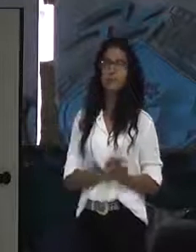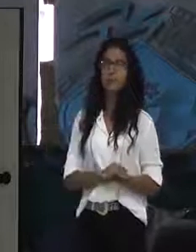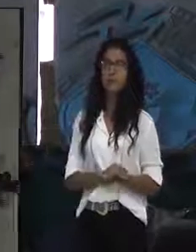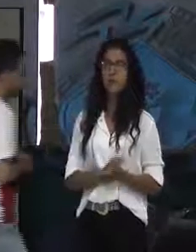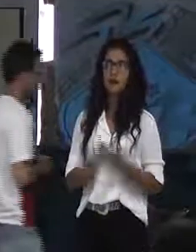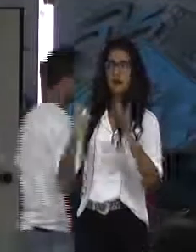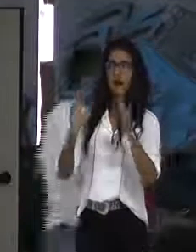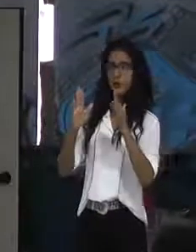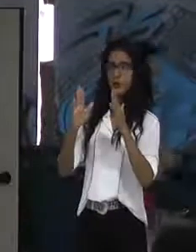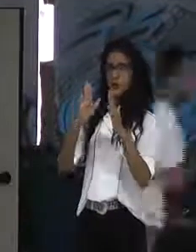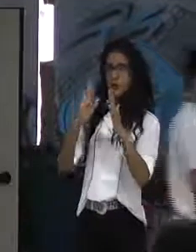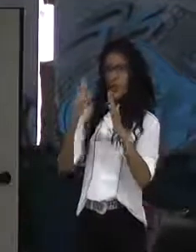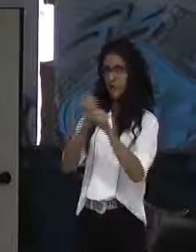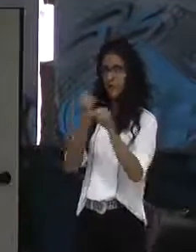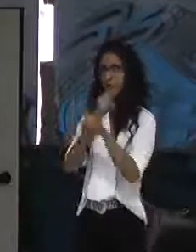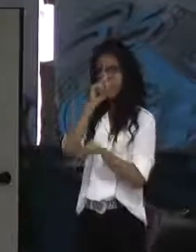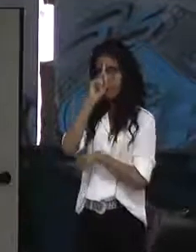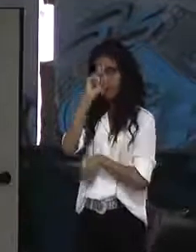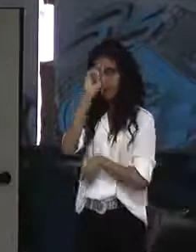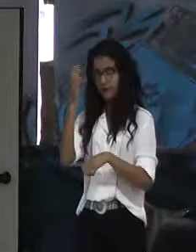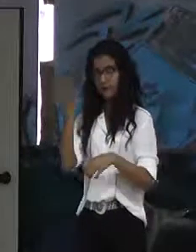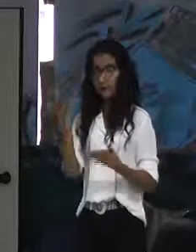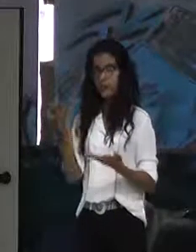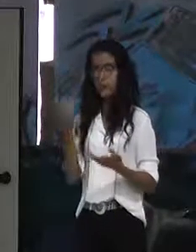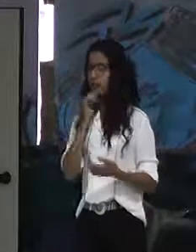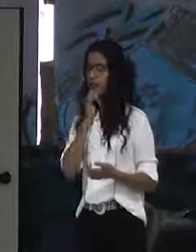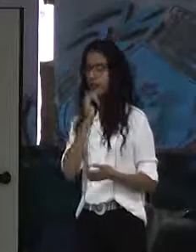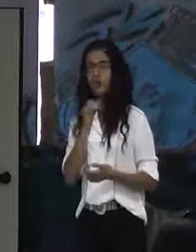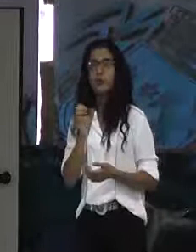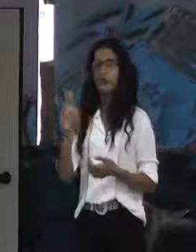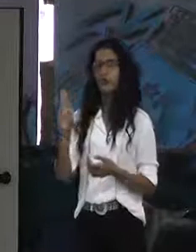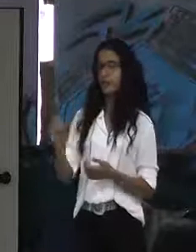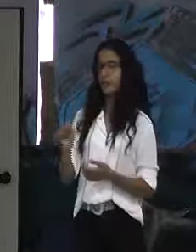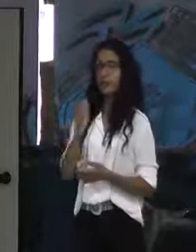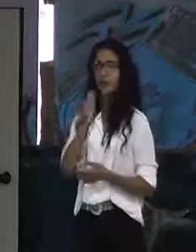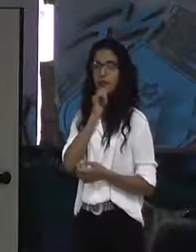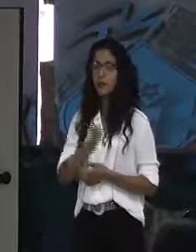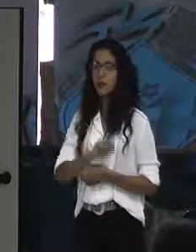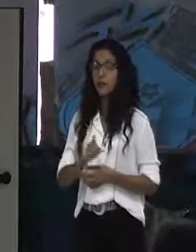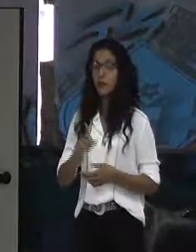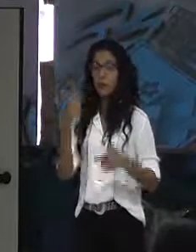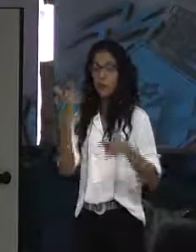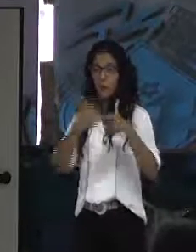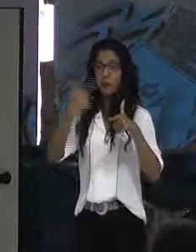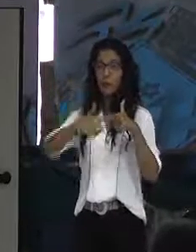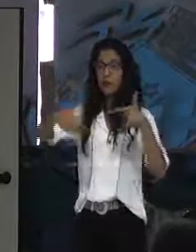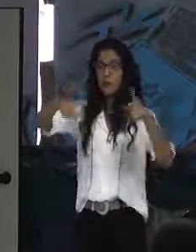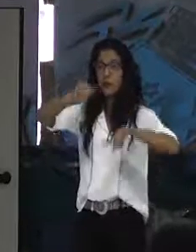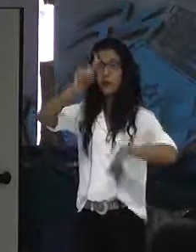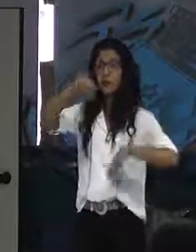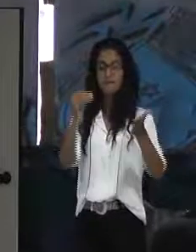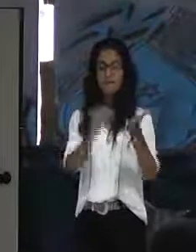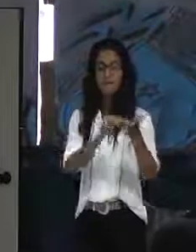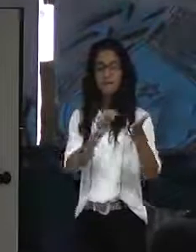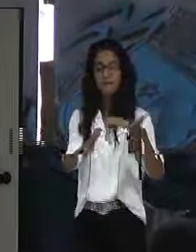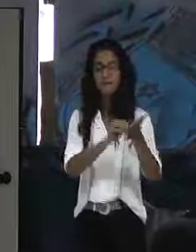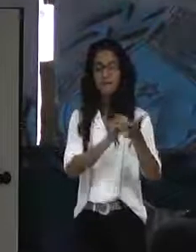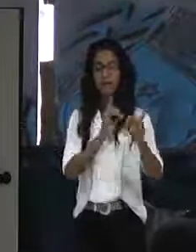hospital, não é rediscussão do sistema de saúde, o grande problema é a falta de diálogo. E é